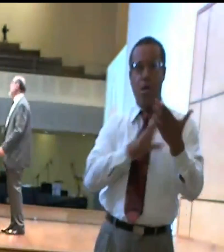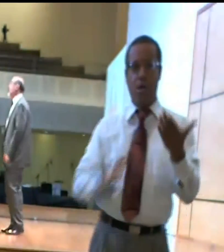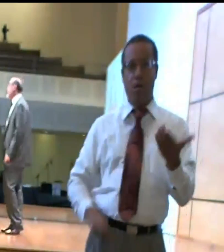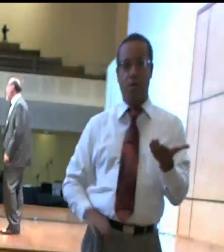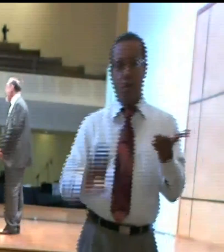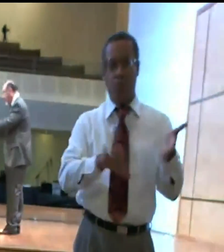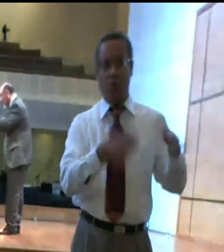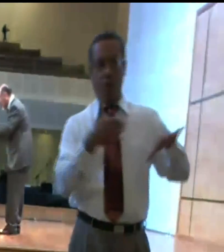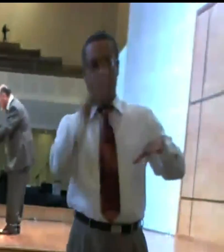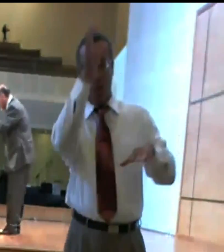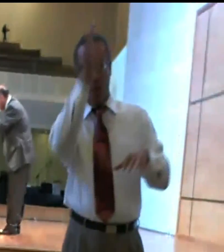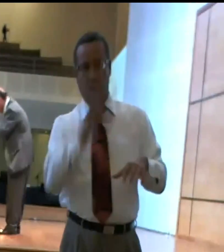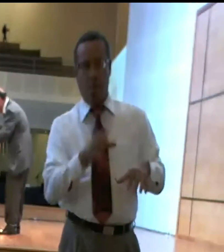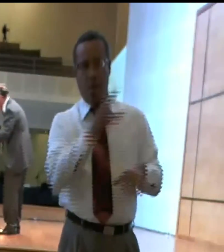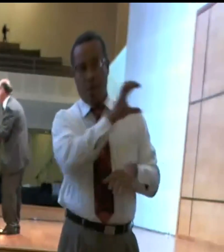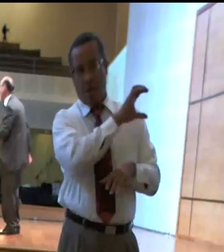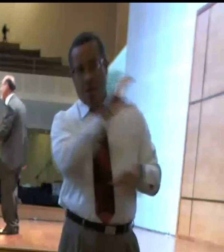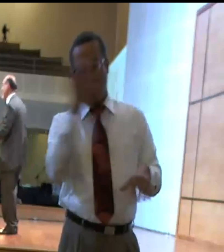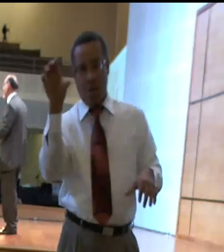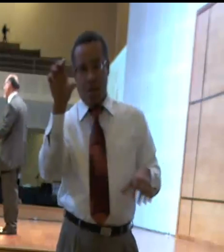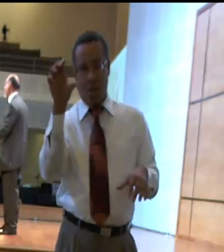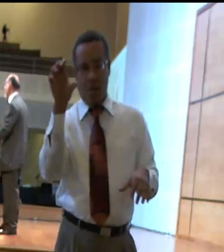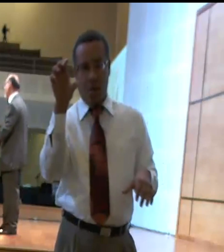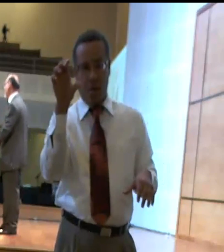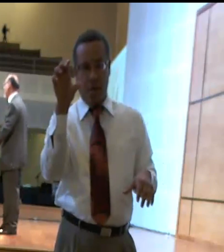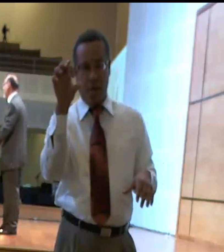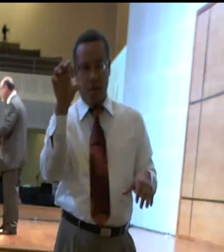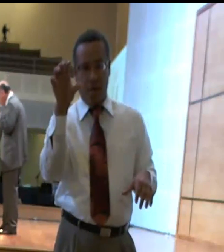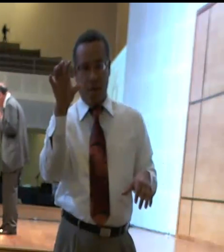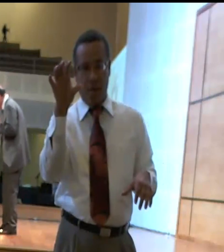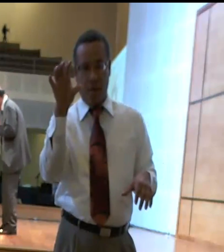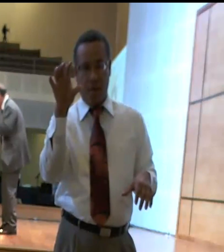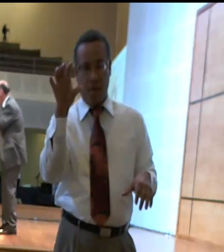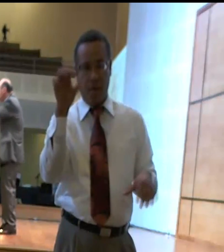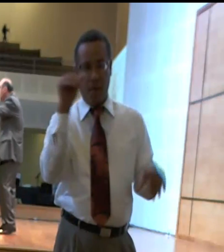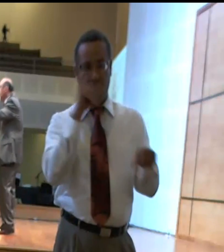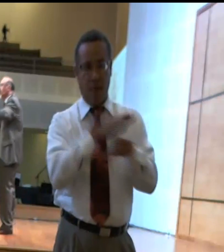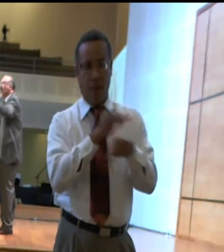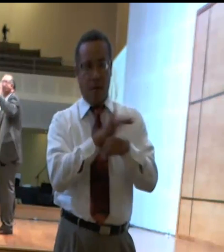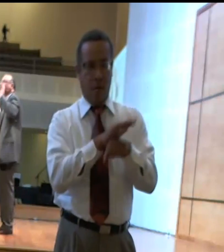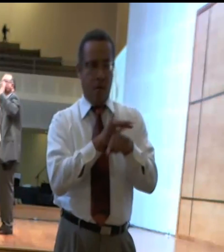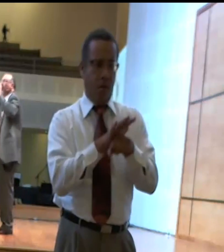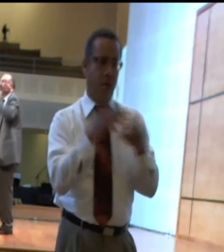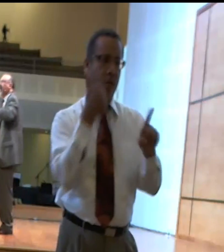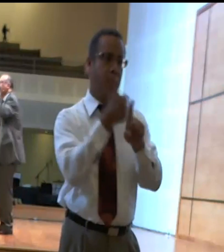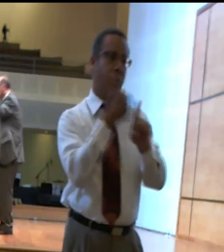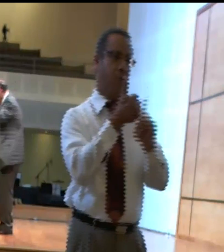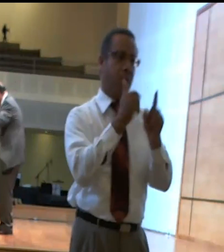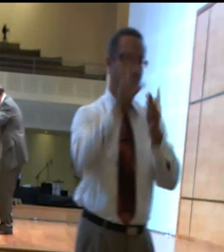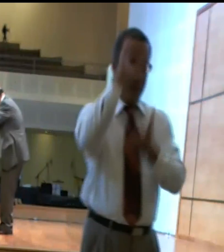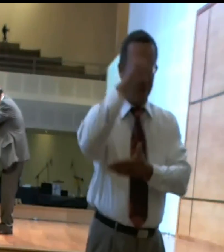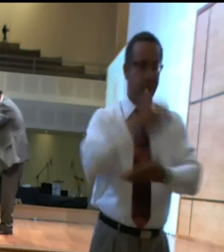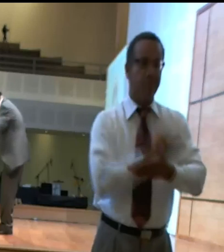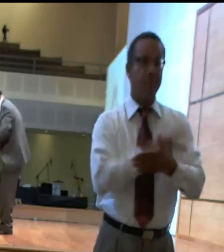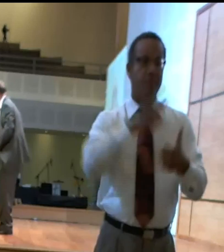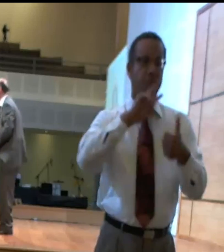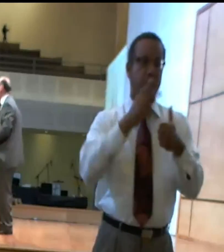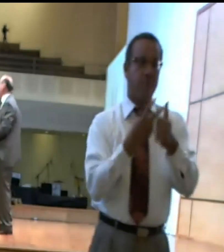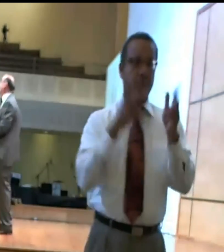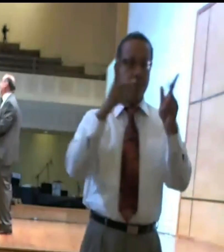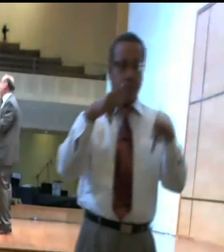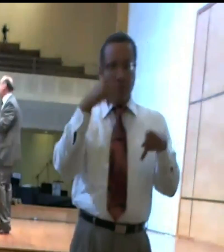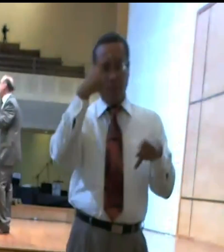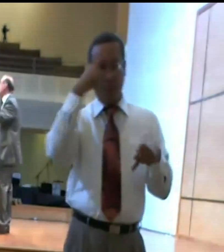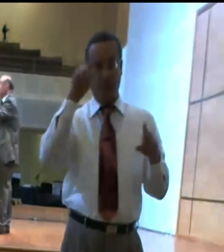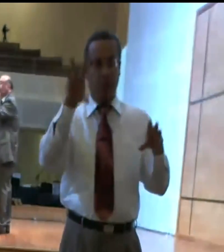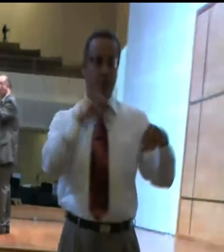porque Dios no toma el pecado a la ligera. Por eso envió a su propio Hijo, la segunda persona de la Trinidad,